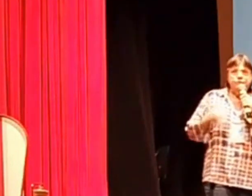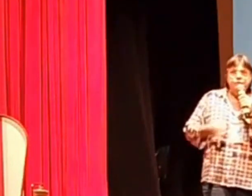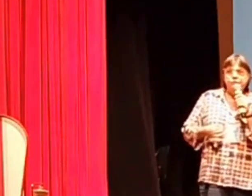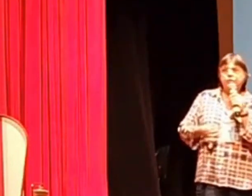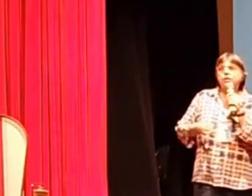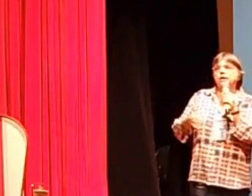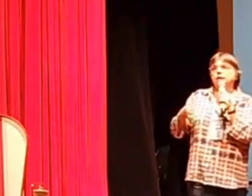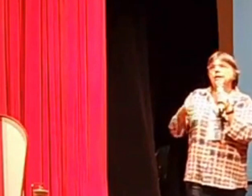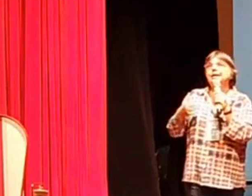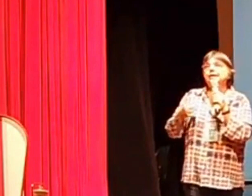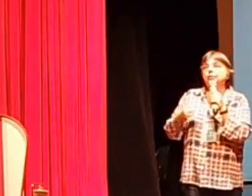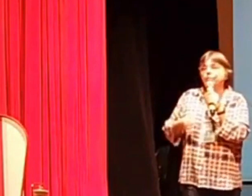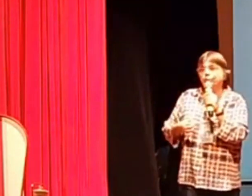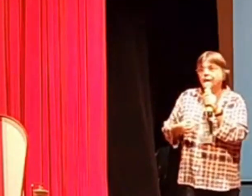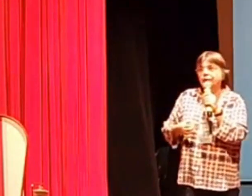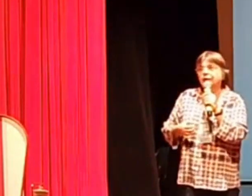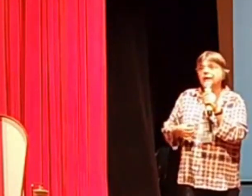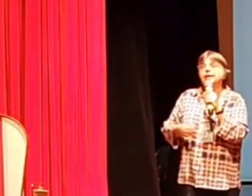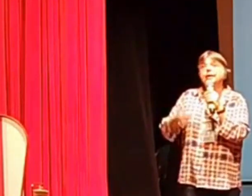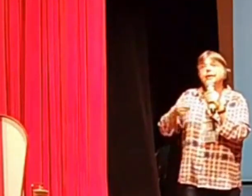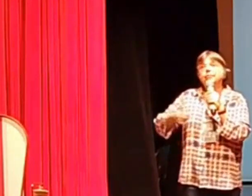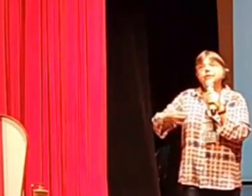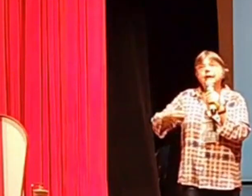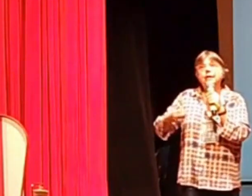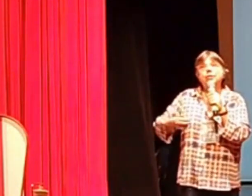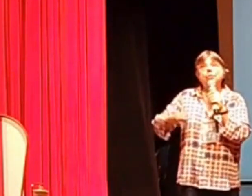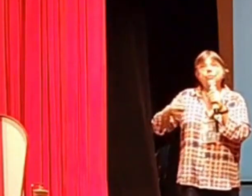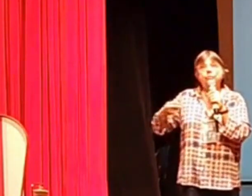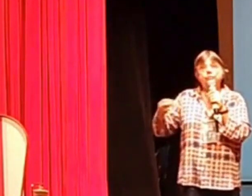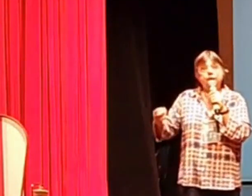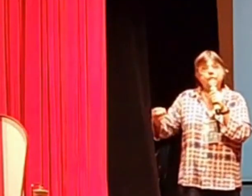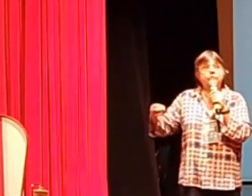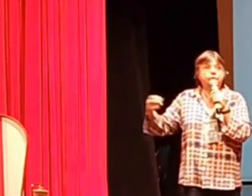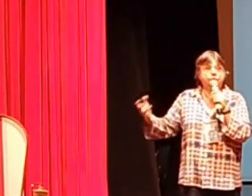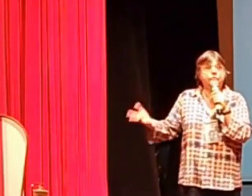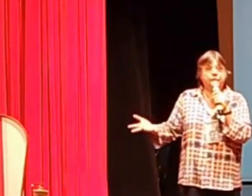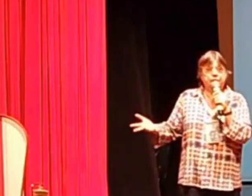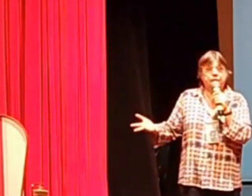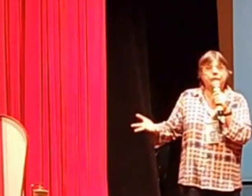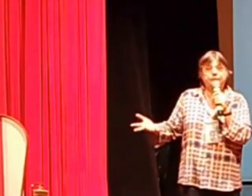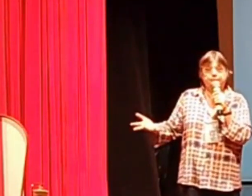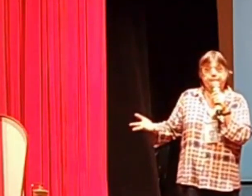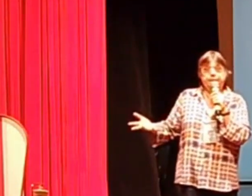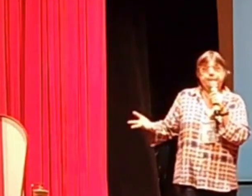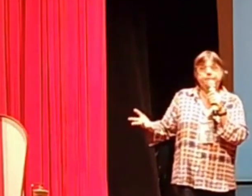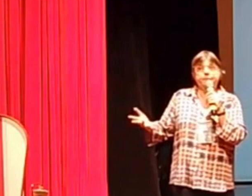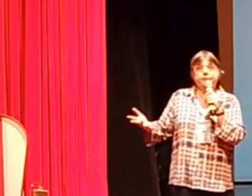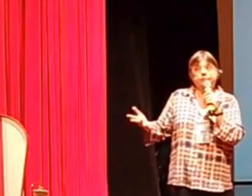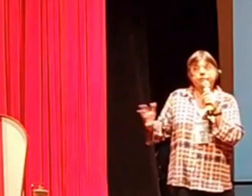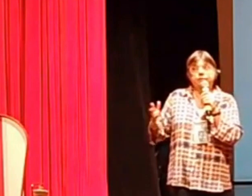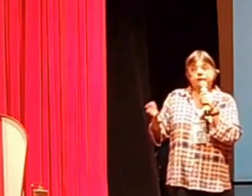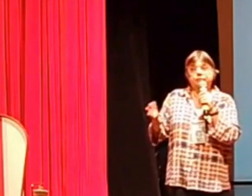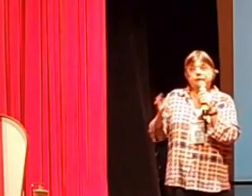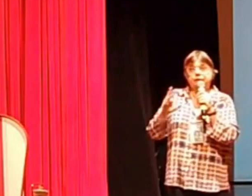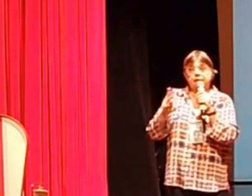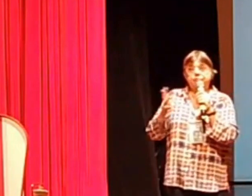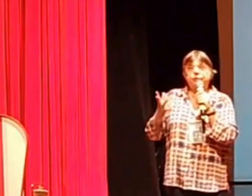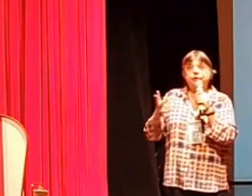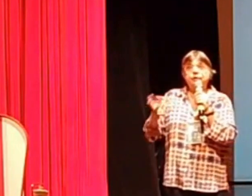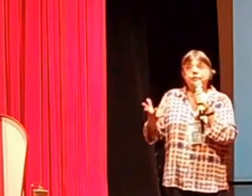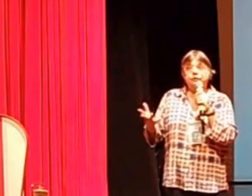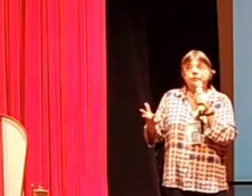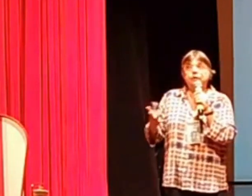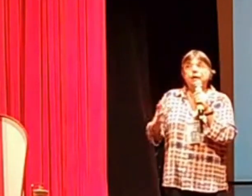feio, visível e que incomoda e que não tem o efeito que se espera, né? Então, eu acho que